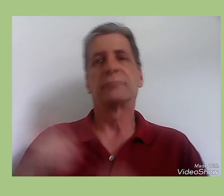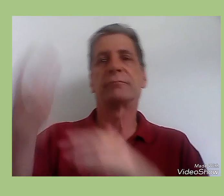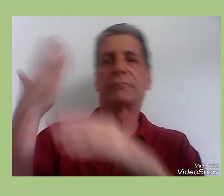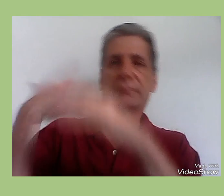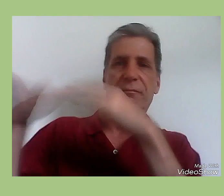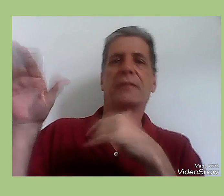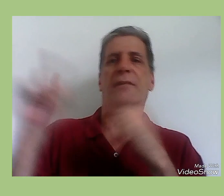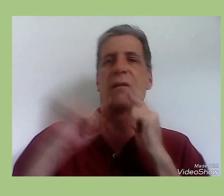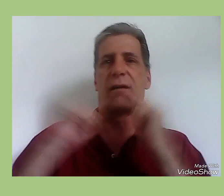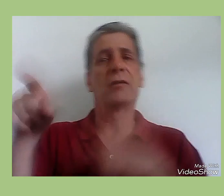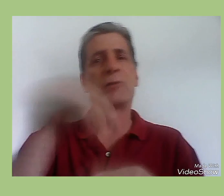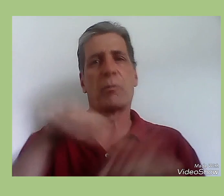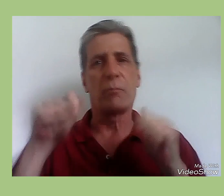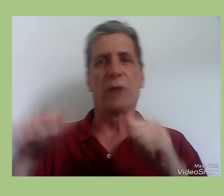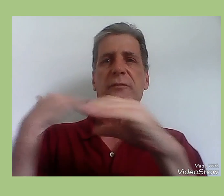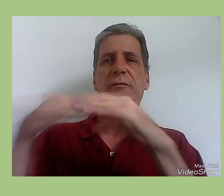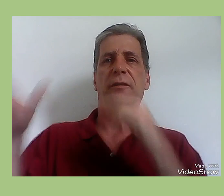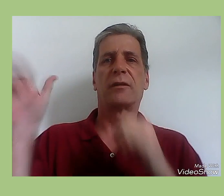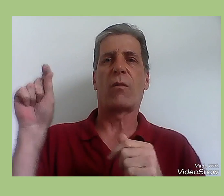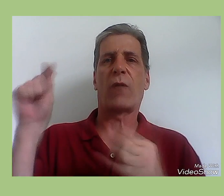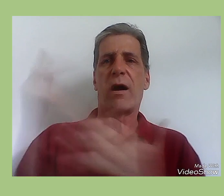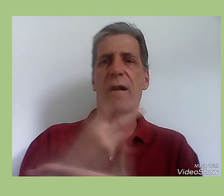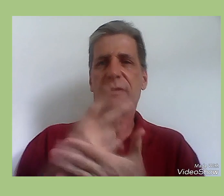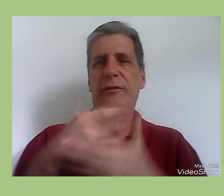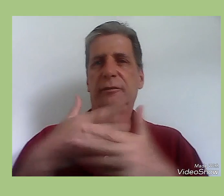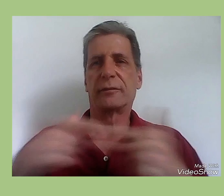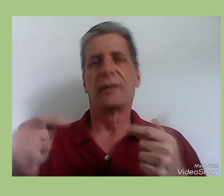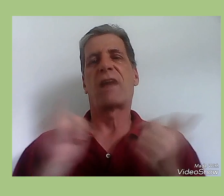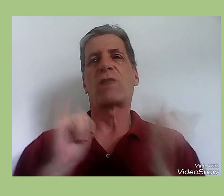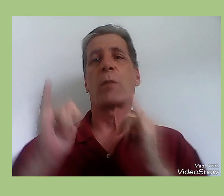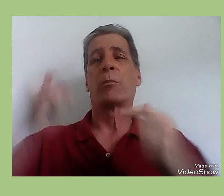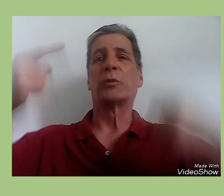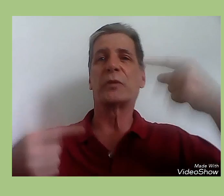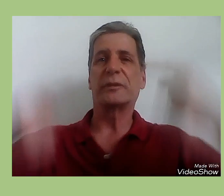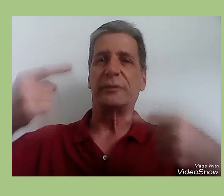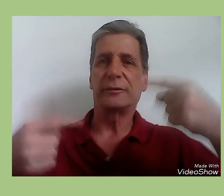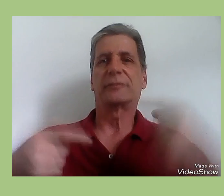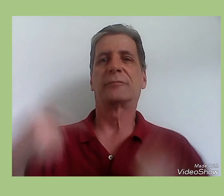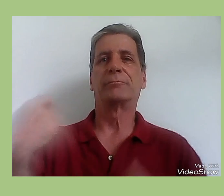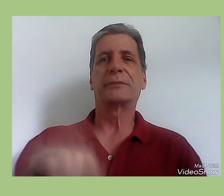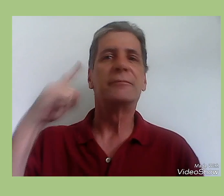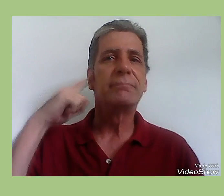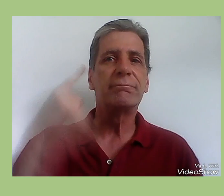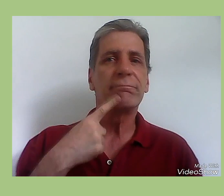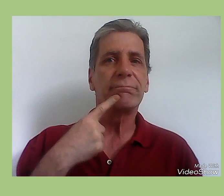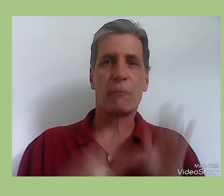do CIPI, no sentido de manter a sua habilitação política, isso, é claro, vai depender certamente de uma decisão